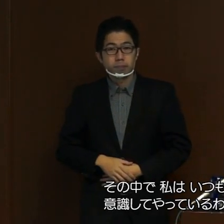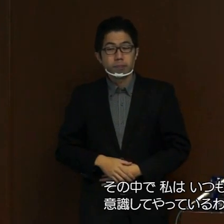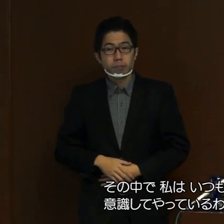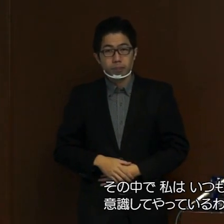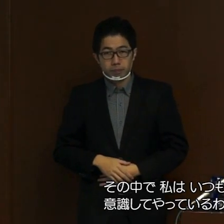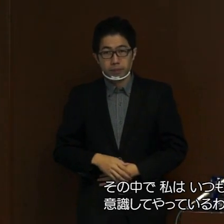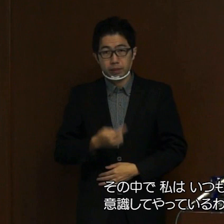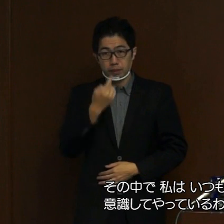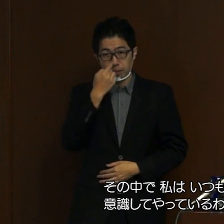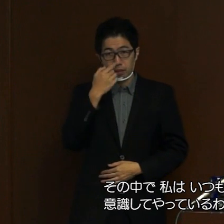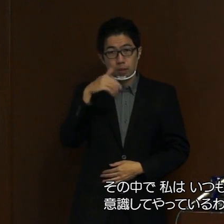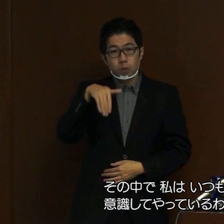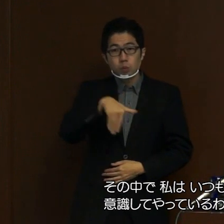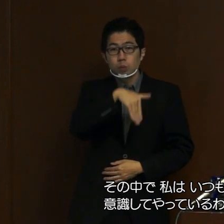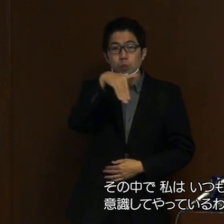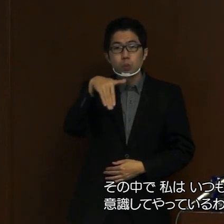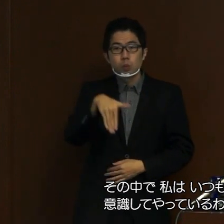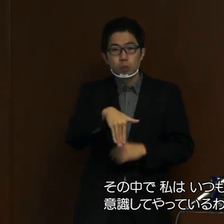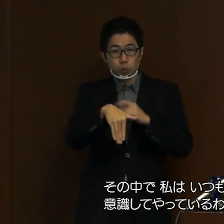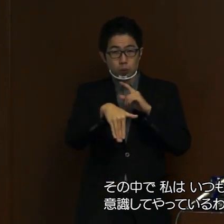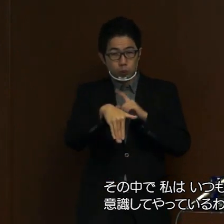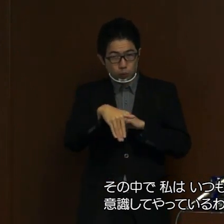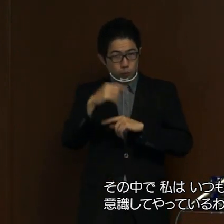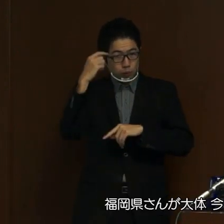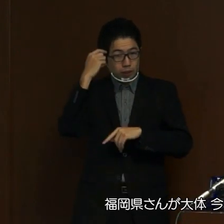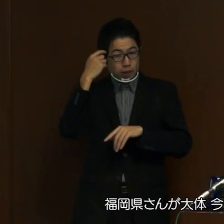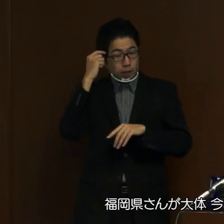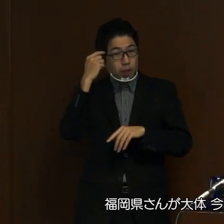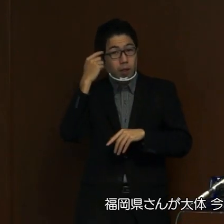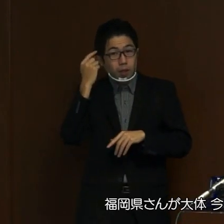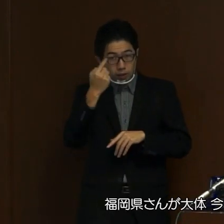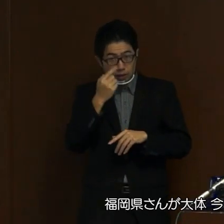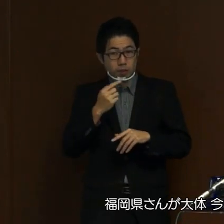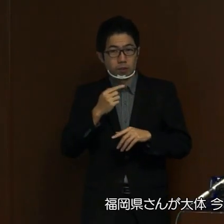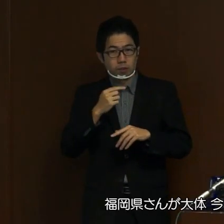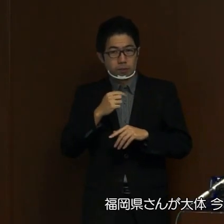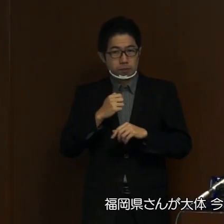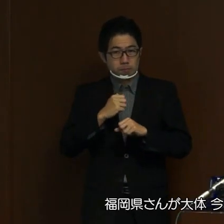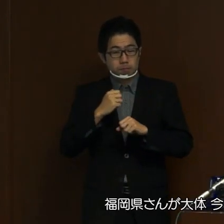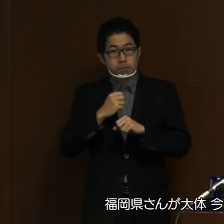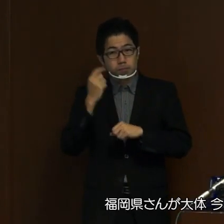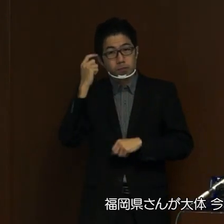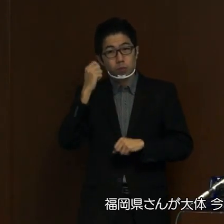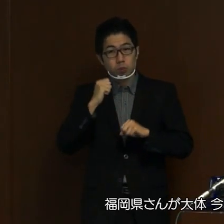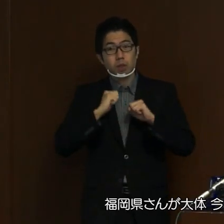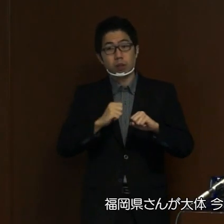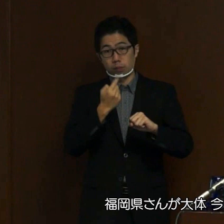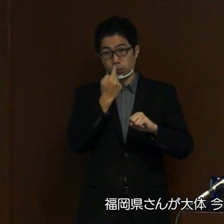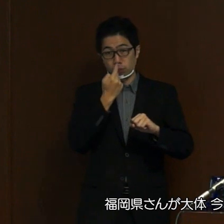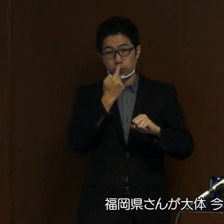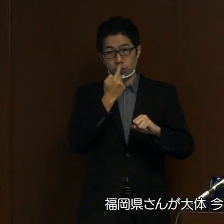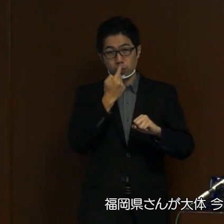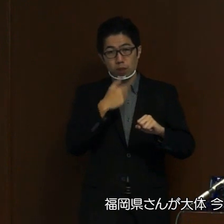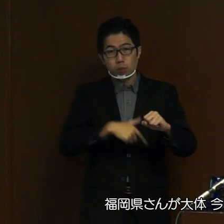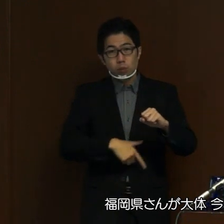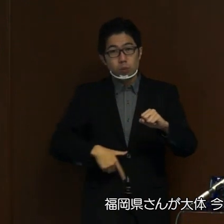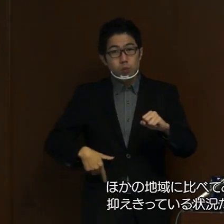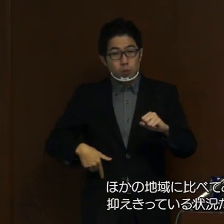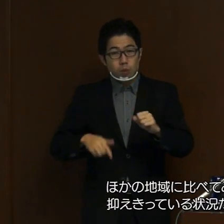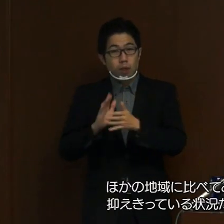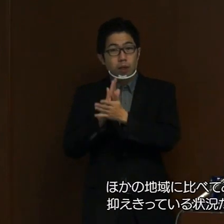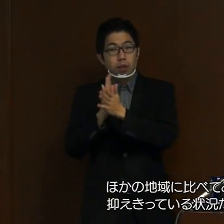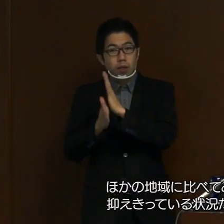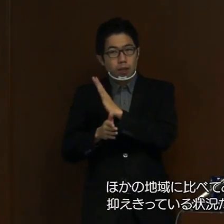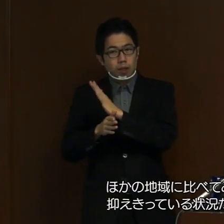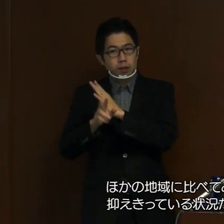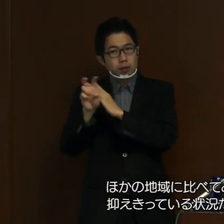私はいつもこの九州というところを意識してやってるわけですけれども、福岡県さんが大体今20-30ということで、